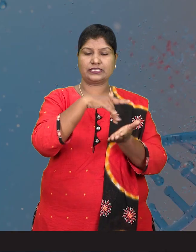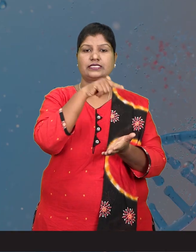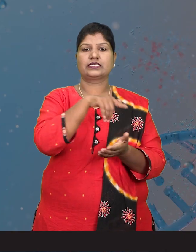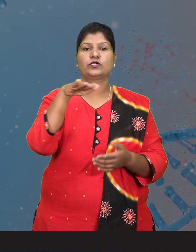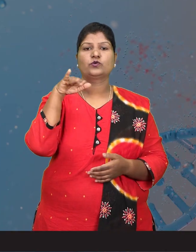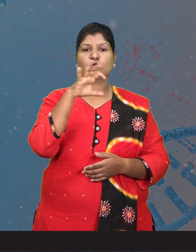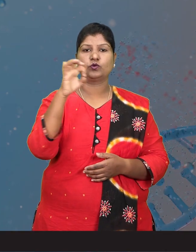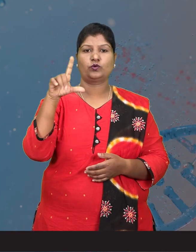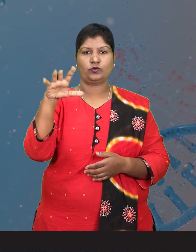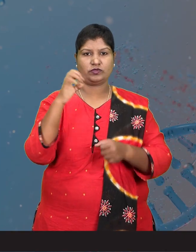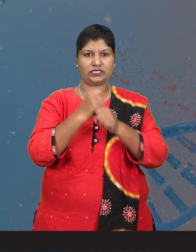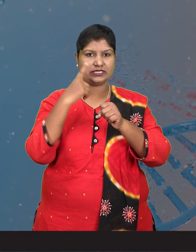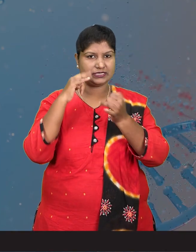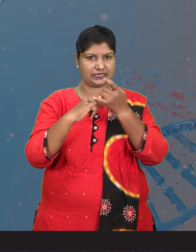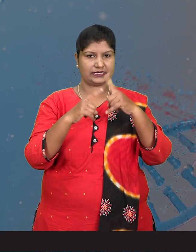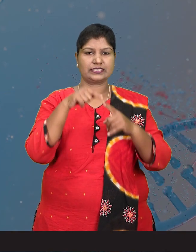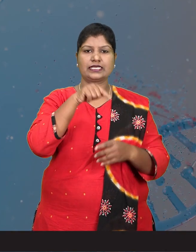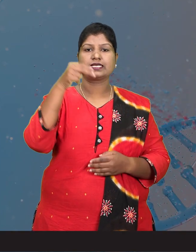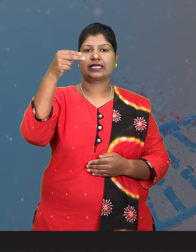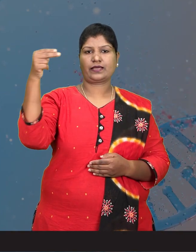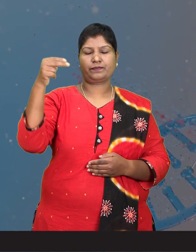के नाम से